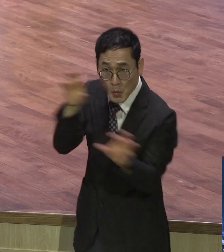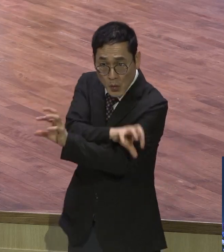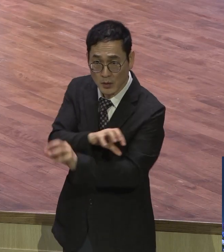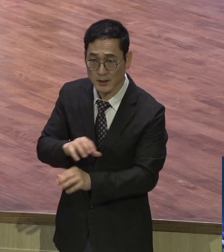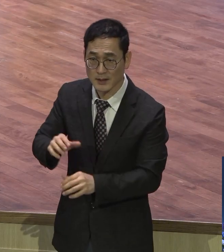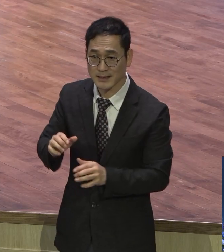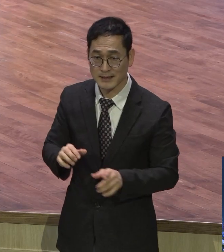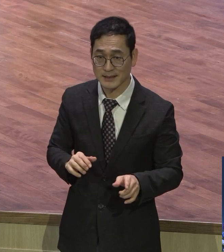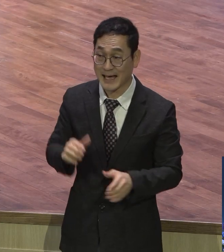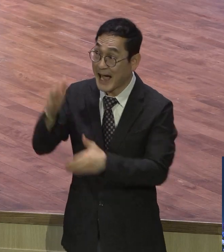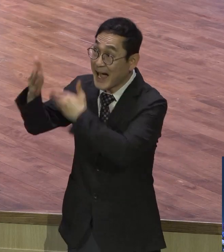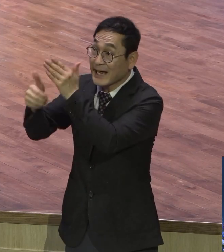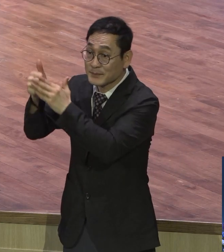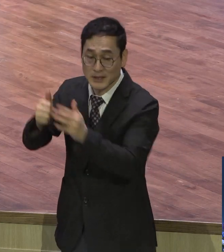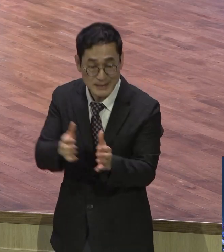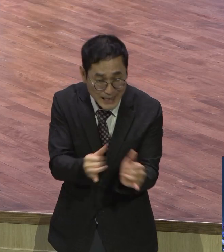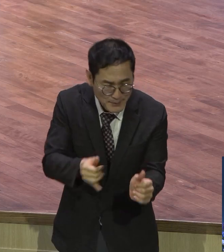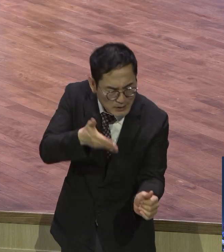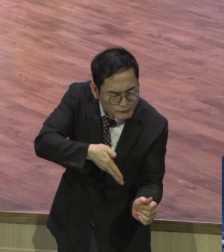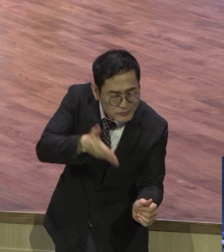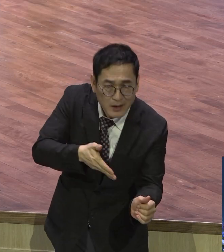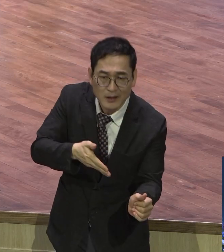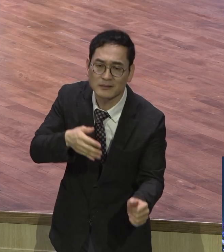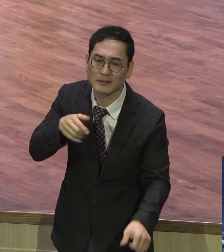사람에게 비는 하나님